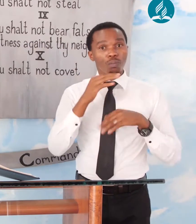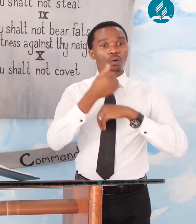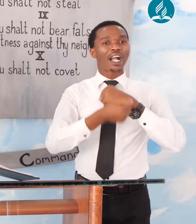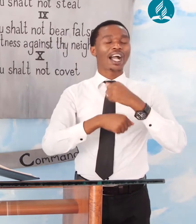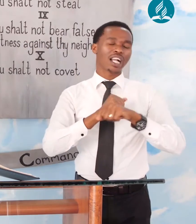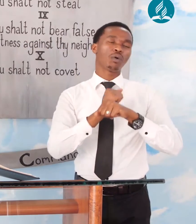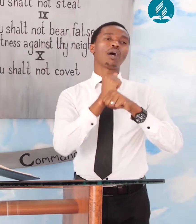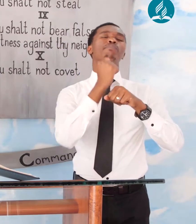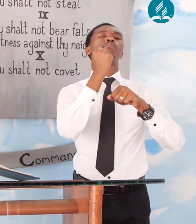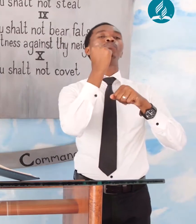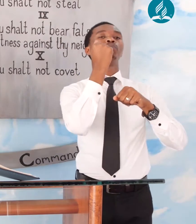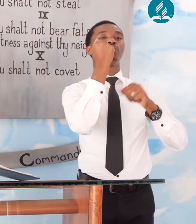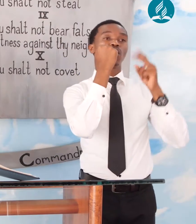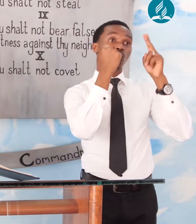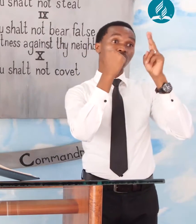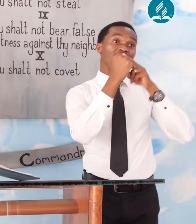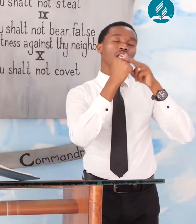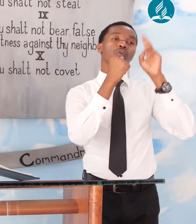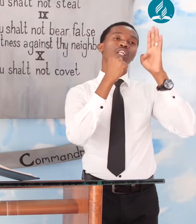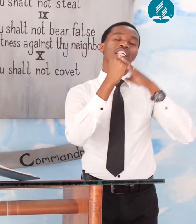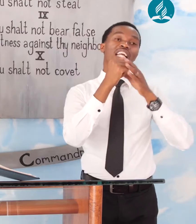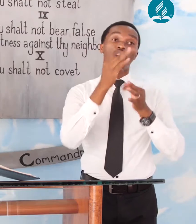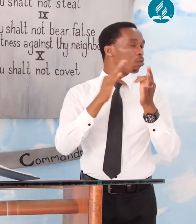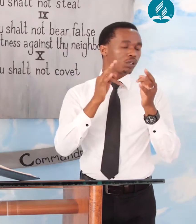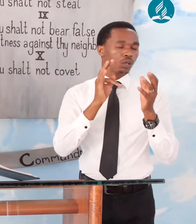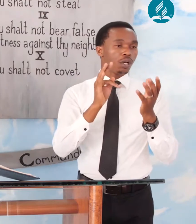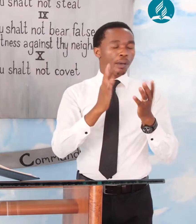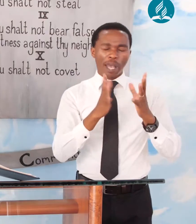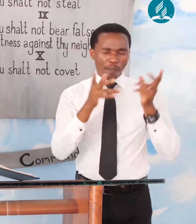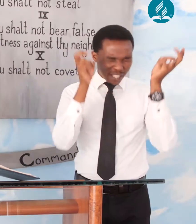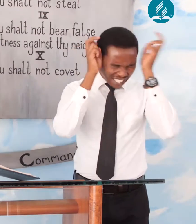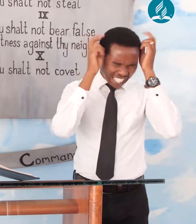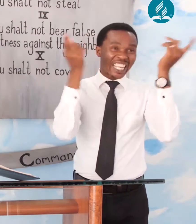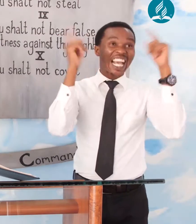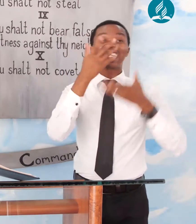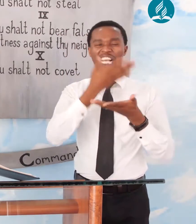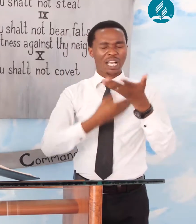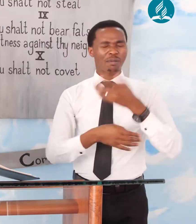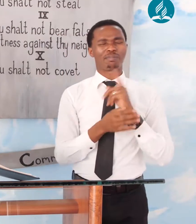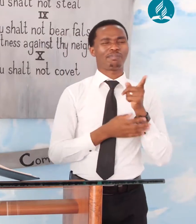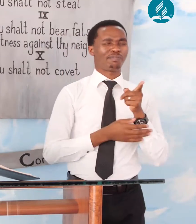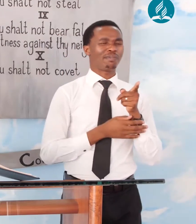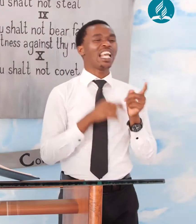79 uburyo Satani agombaga ko yarabwiraga Mose hambwiraga ariko wowe wa musazi we